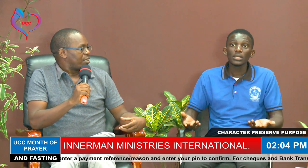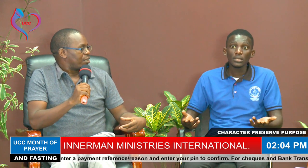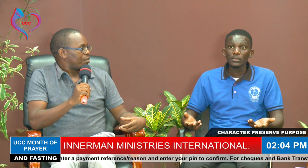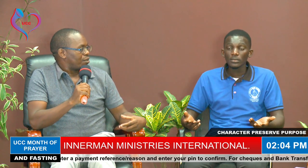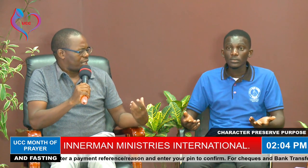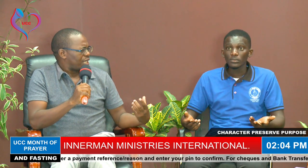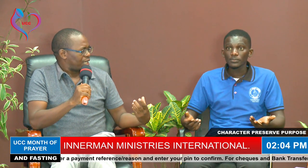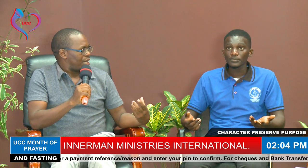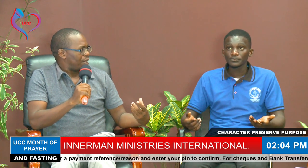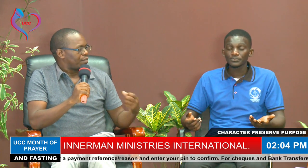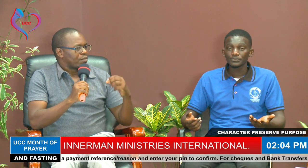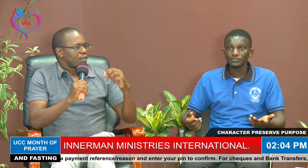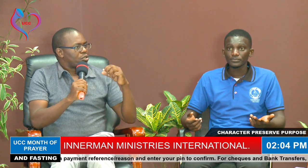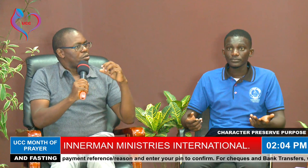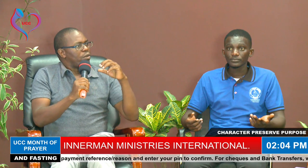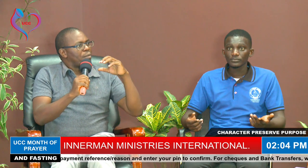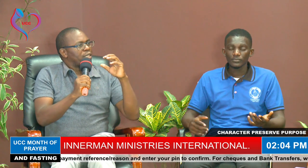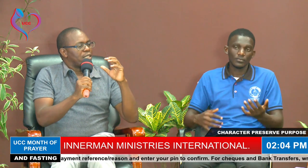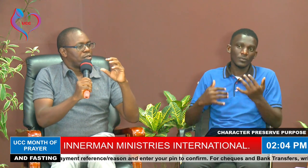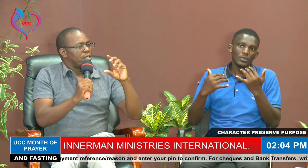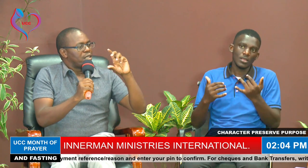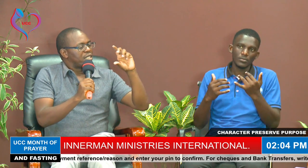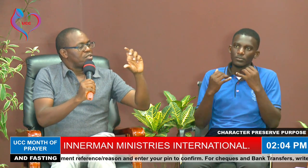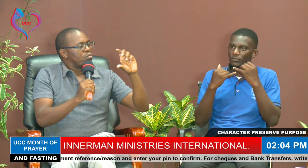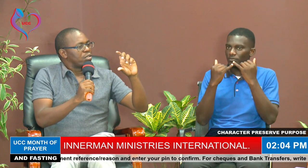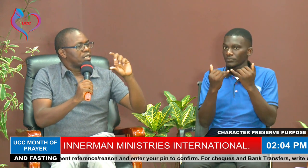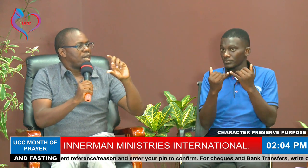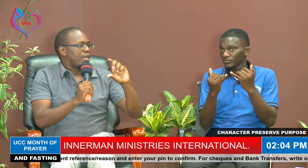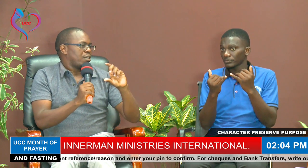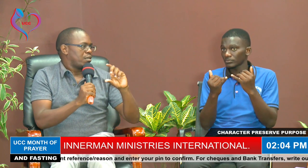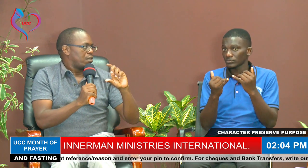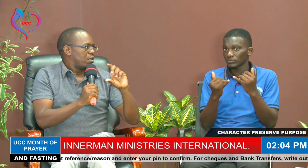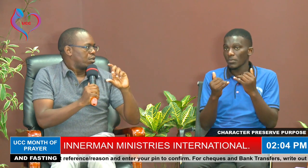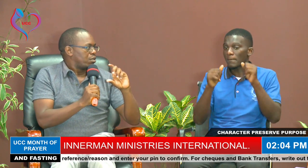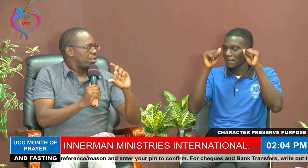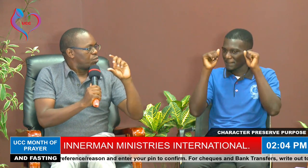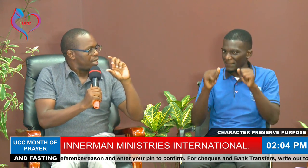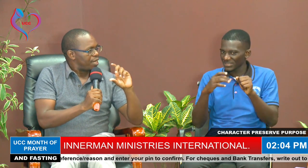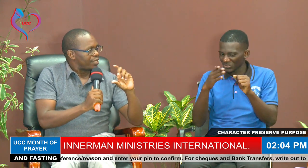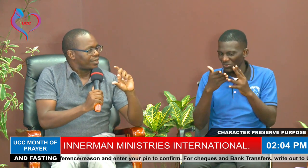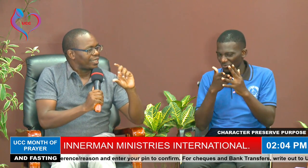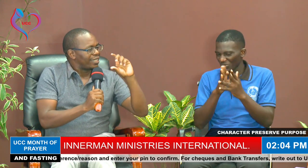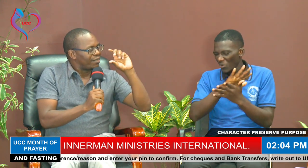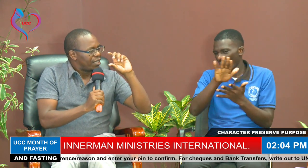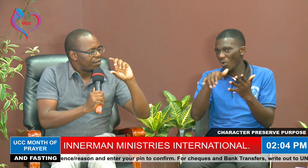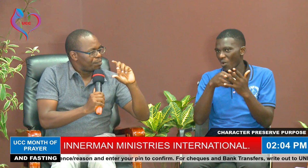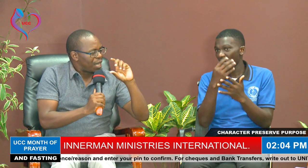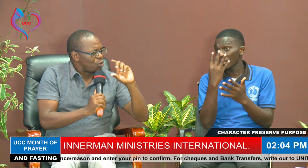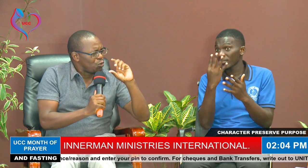kulaba ontegira chegama so what am I telling you is a nyumba ozetaga you need to be under certain oyino